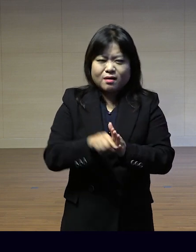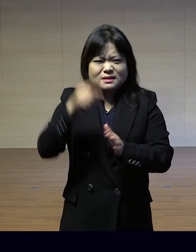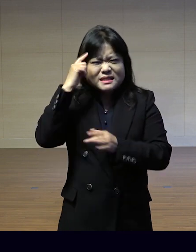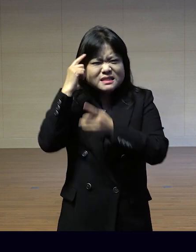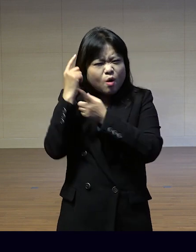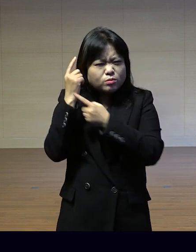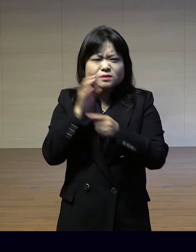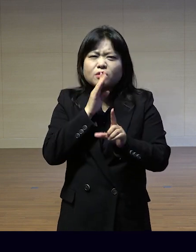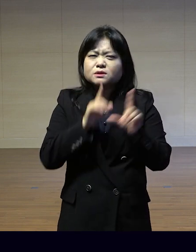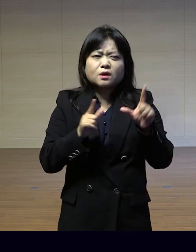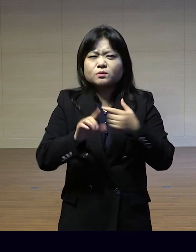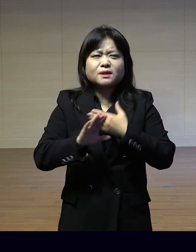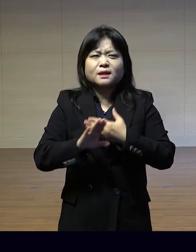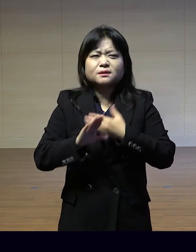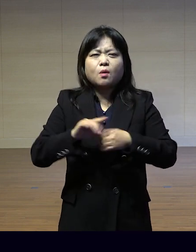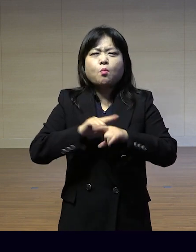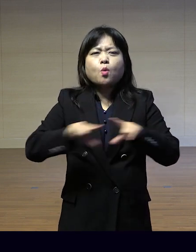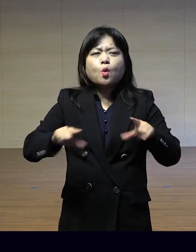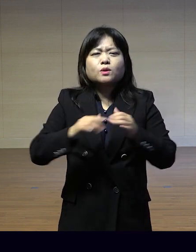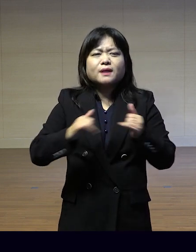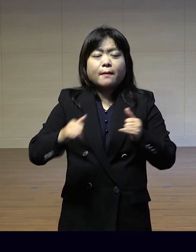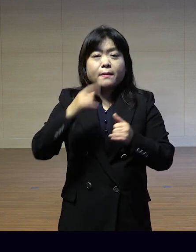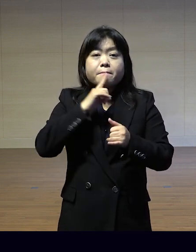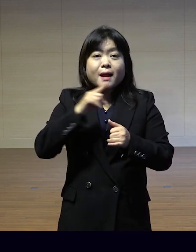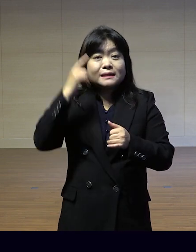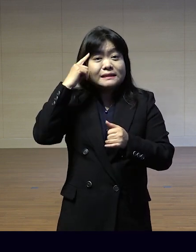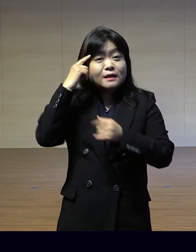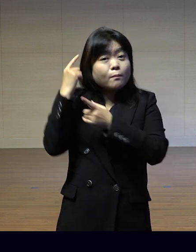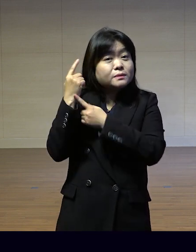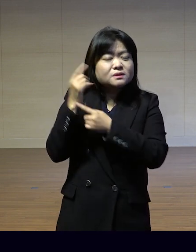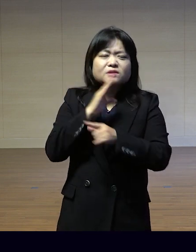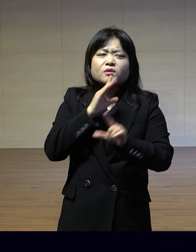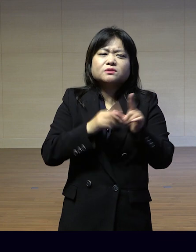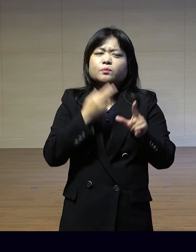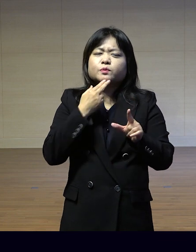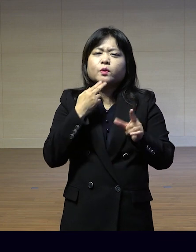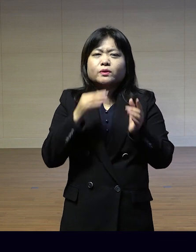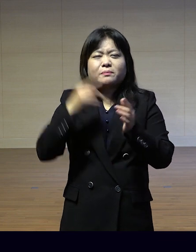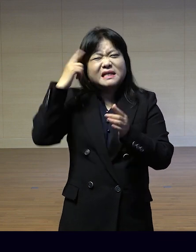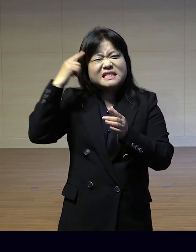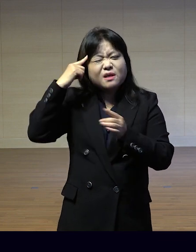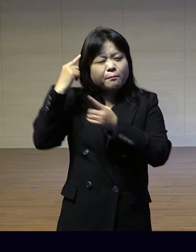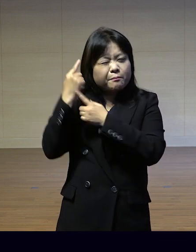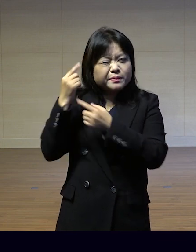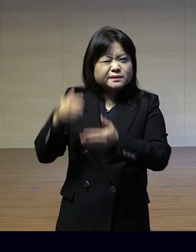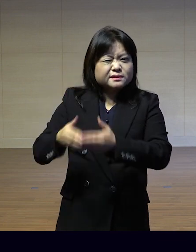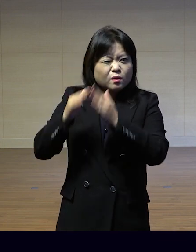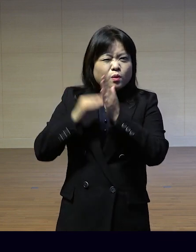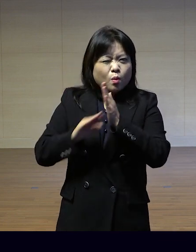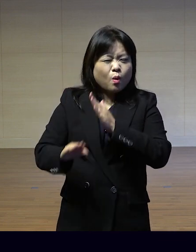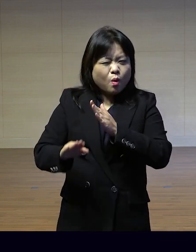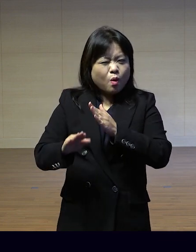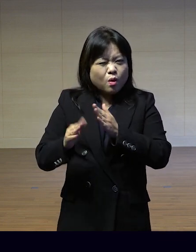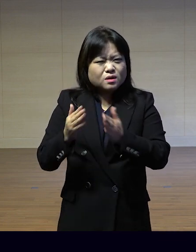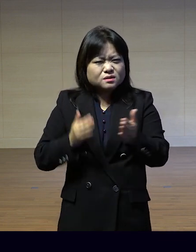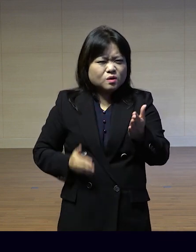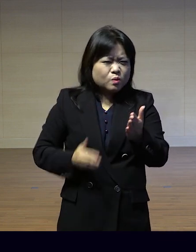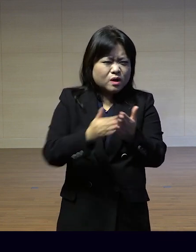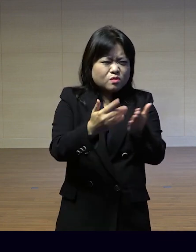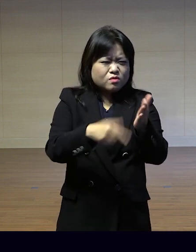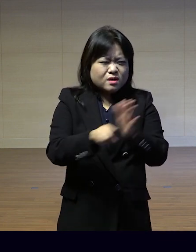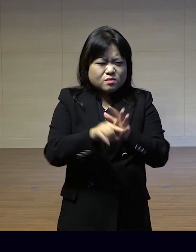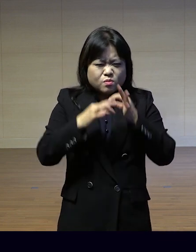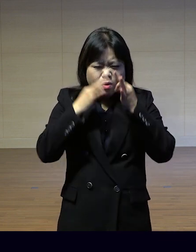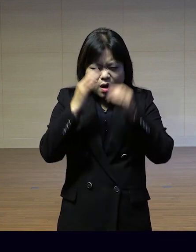존재하지 않죠. 보통 사람들이 말하는 이념은. 근데 그 이념으로 세워놓고 거기에 가려고 무한히 접근하는 과정만이